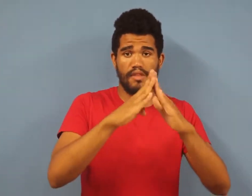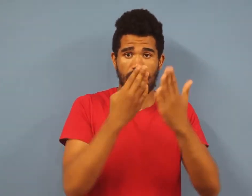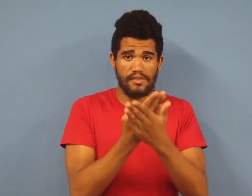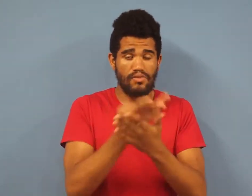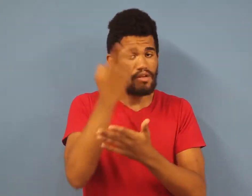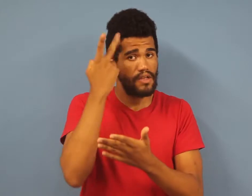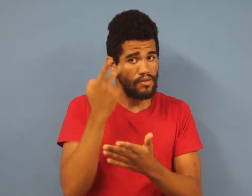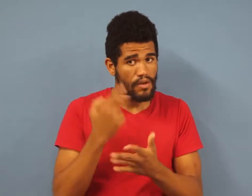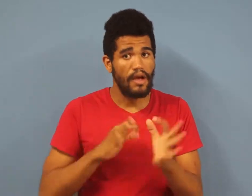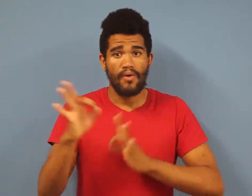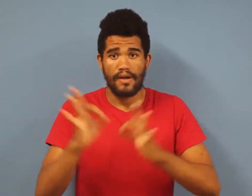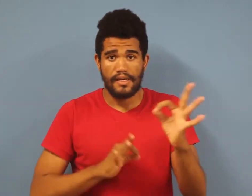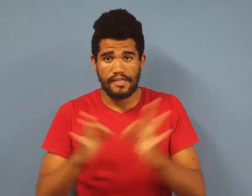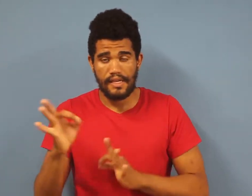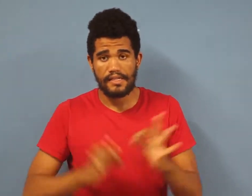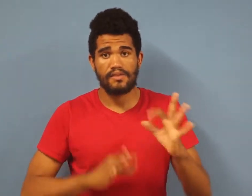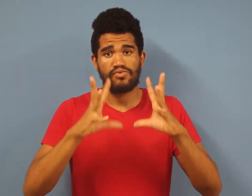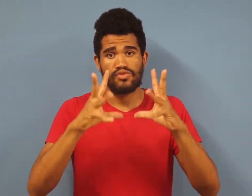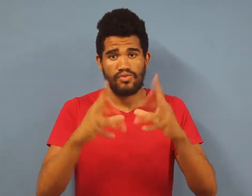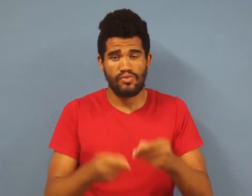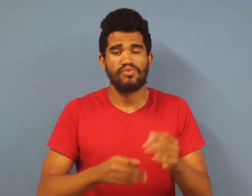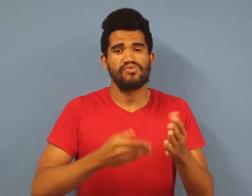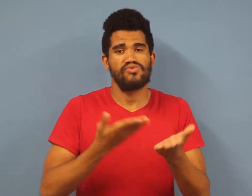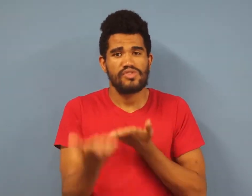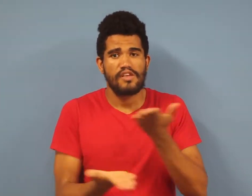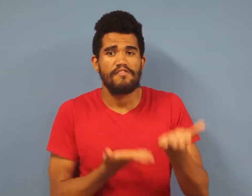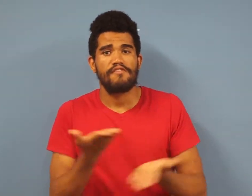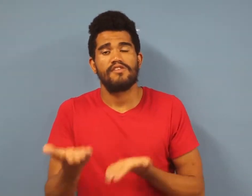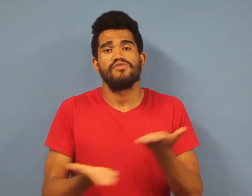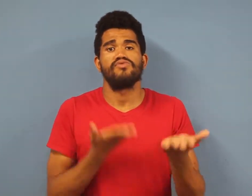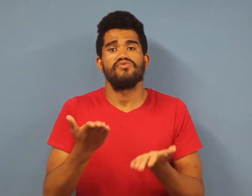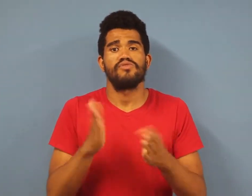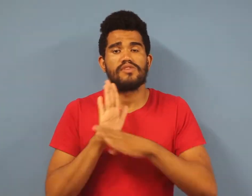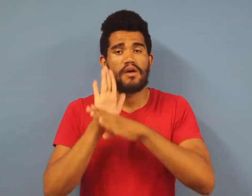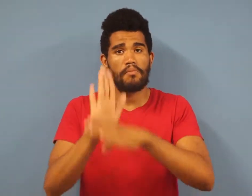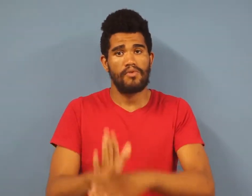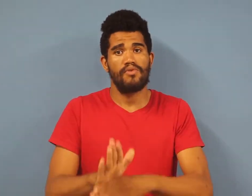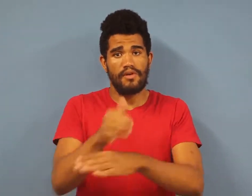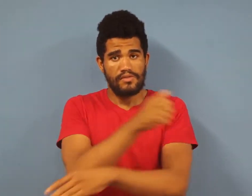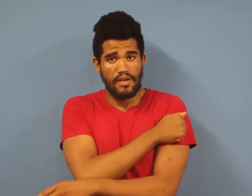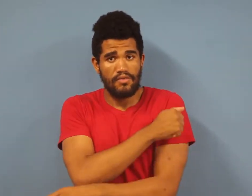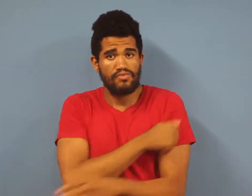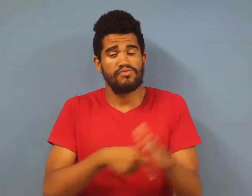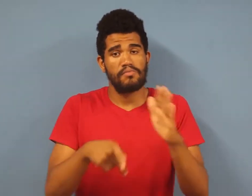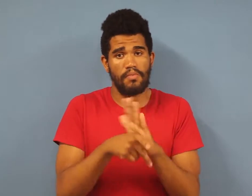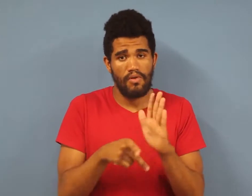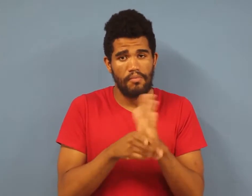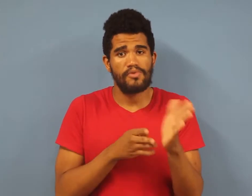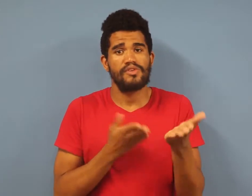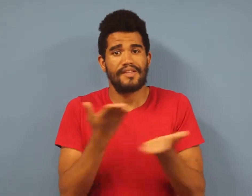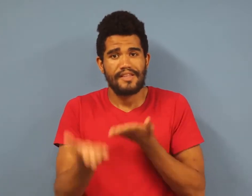organização dos serviços de apoio aos discentes público-alvo da educação especial, como o atendimento